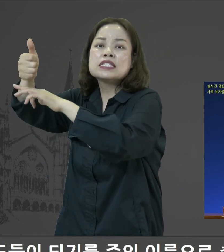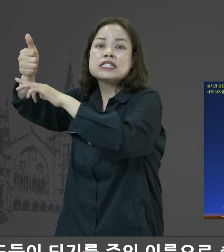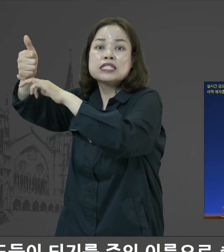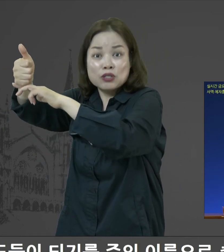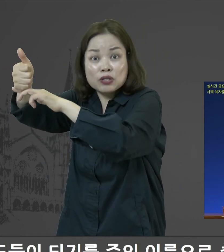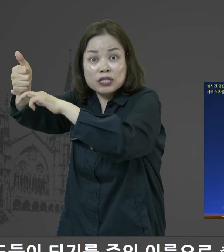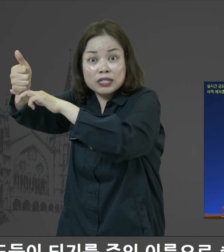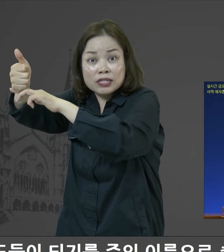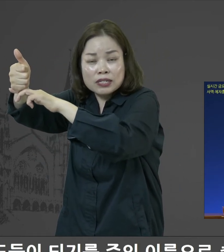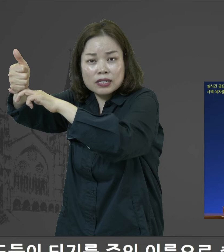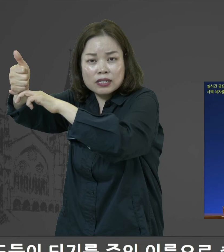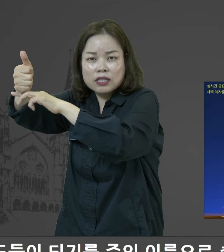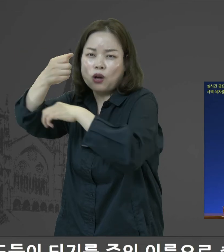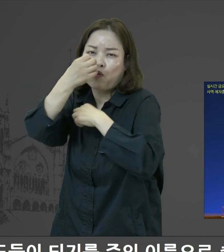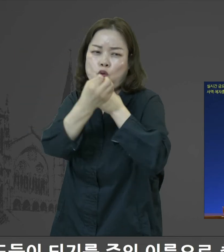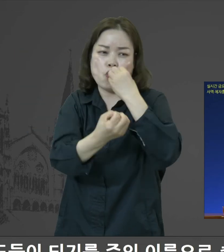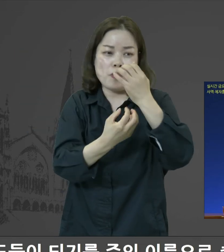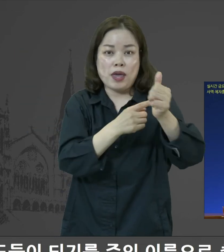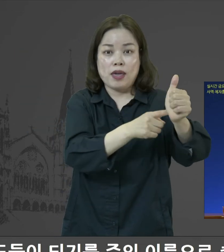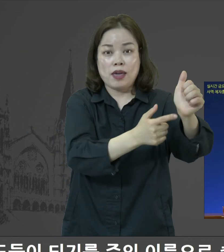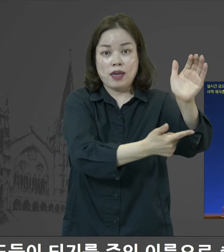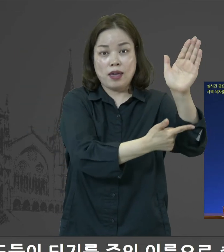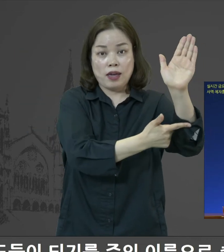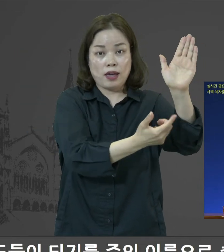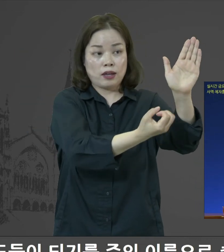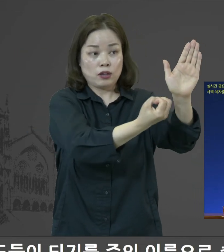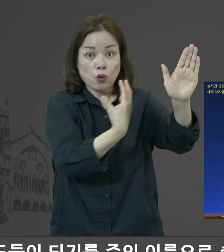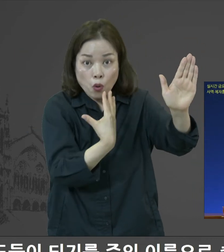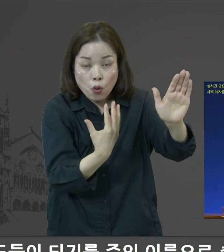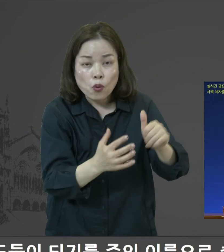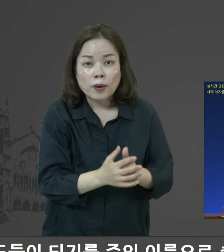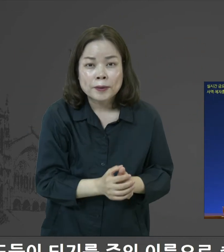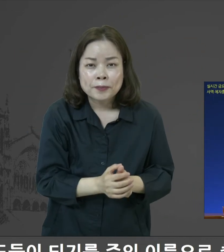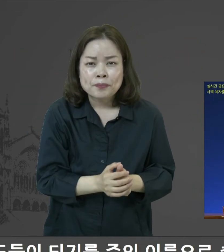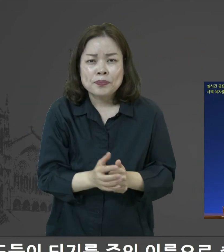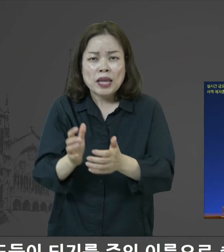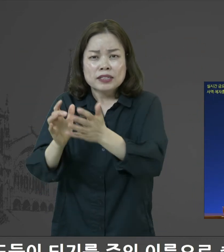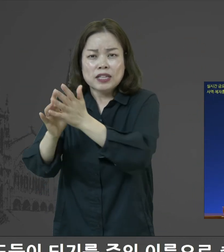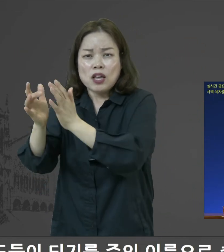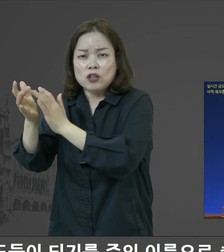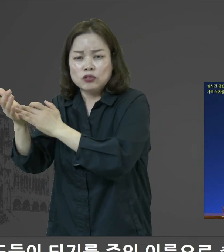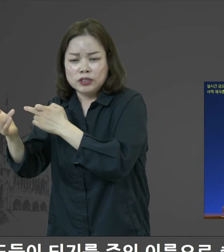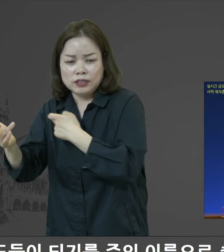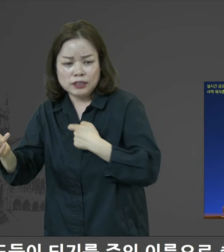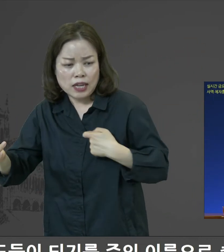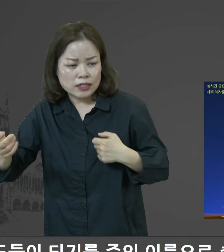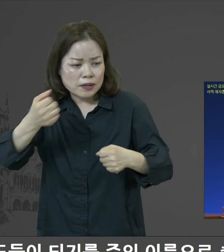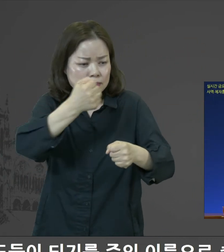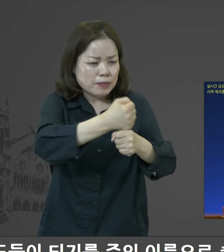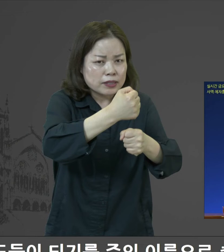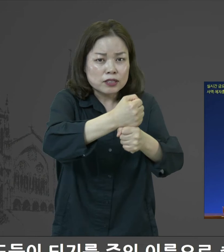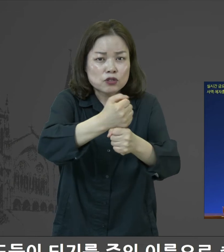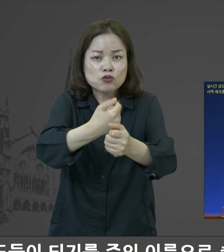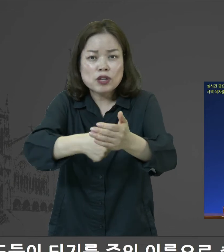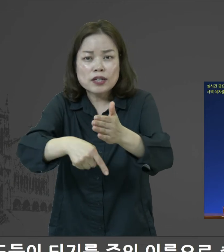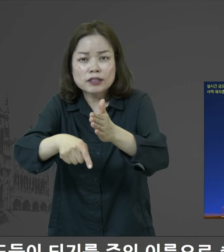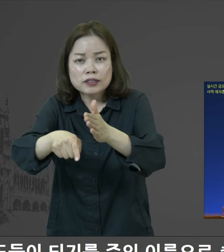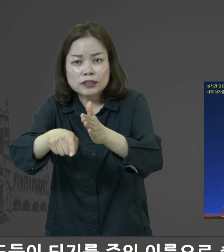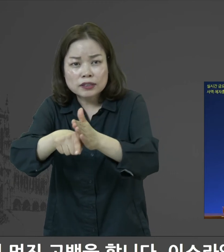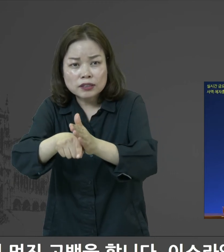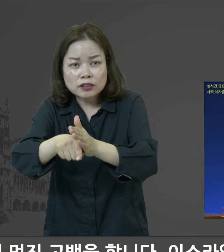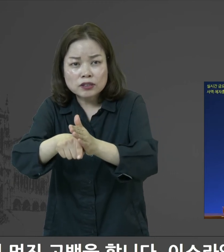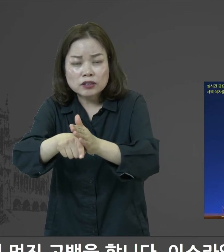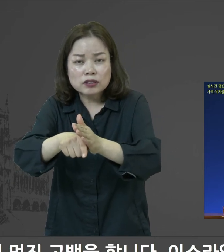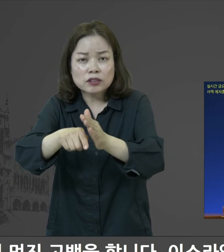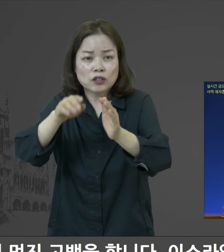이스라엘의 왕입니다라고 고백하는 겁니다. 이 고백은 사실은 예수님이 제자를 막 삼기 시작할 때 나올 수 있는